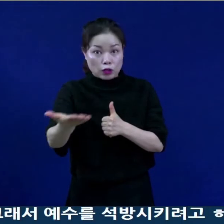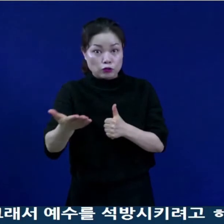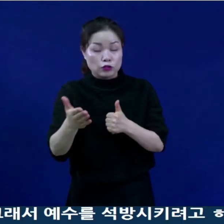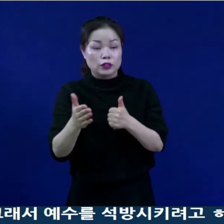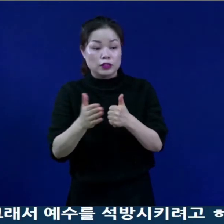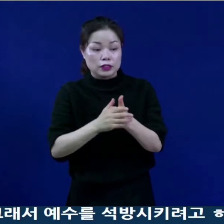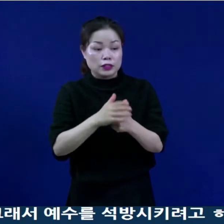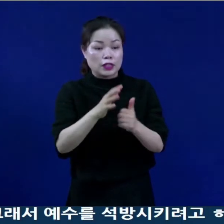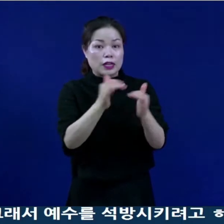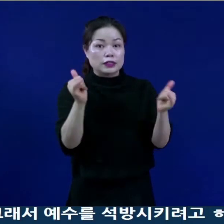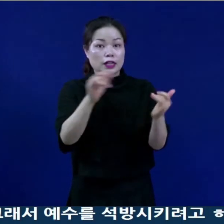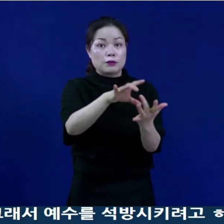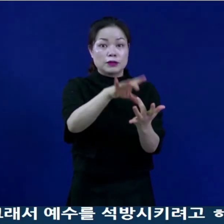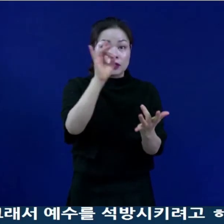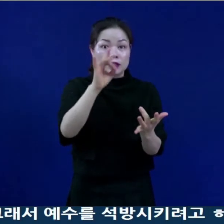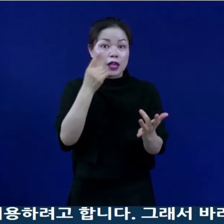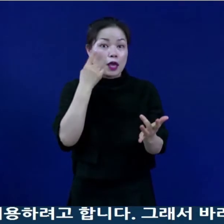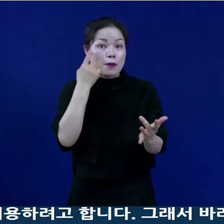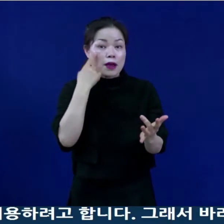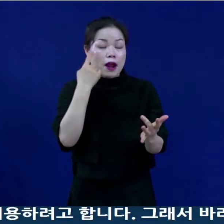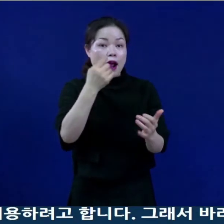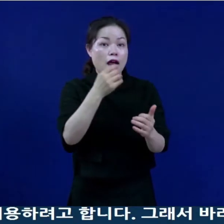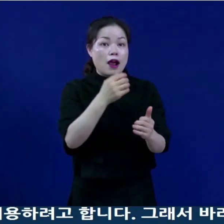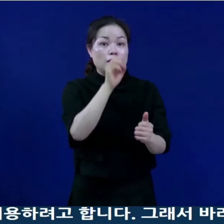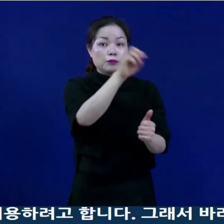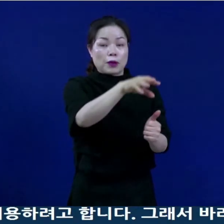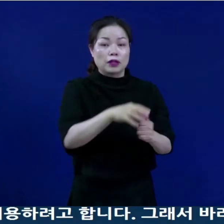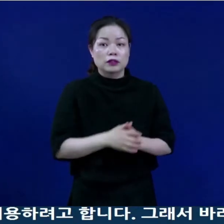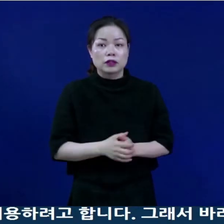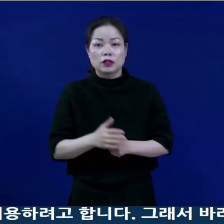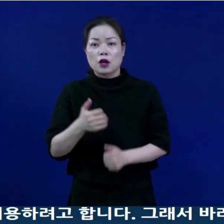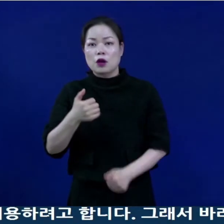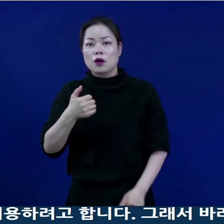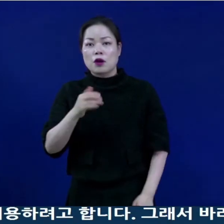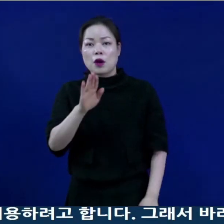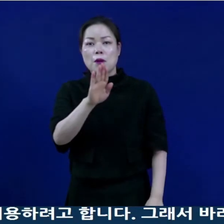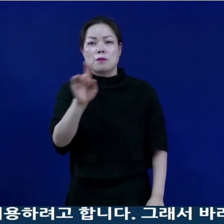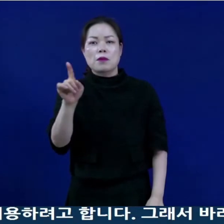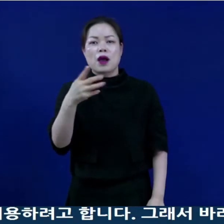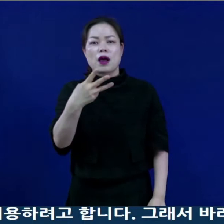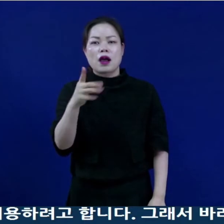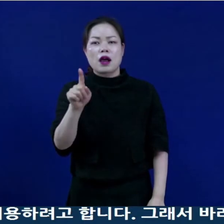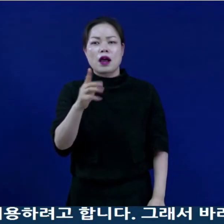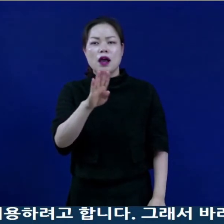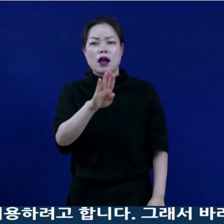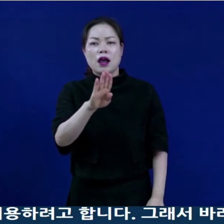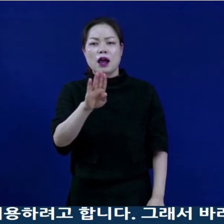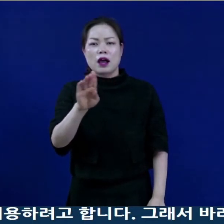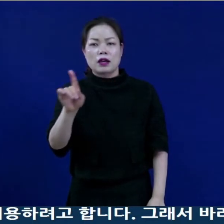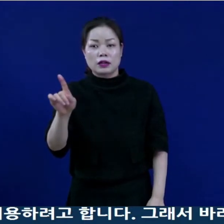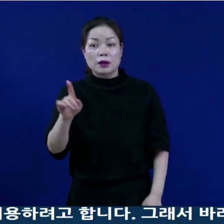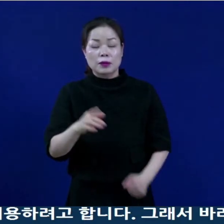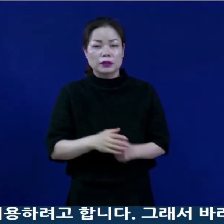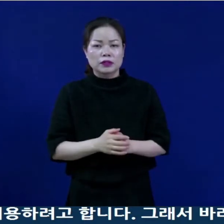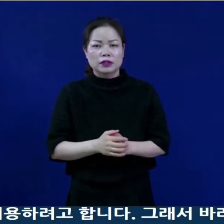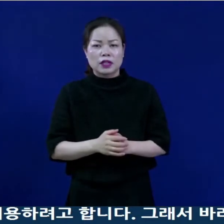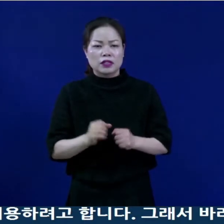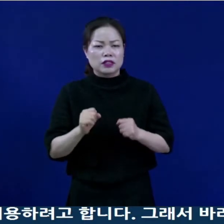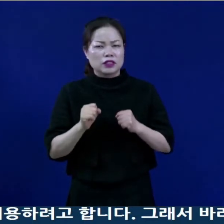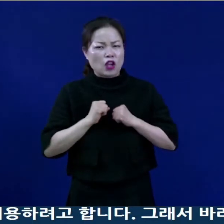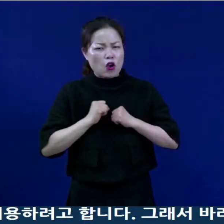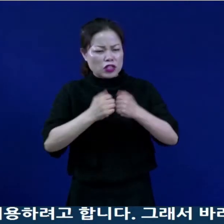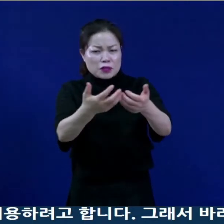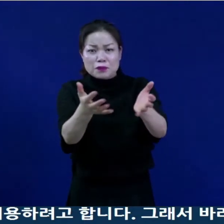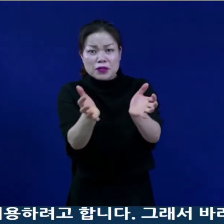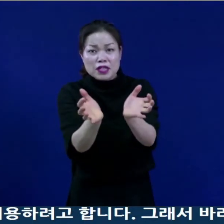라고 그렇게 말을 합니다. 여러분, 이 바라바가 누구냐면 추정컨대 열심당원이라는 식으로